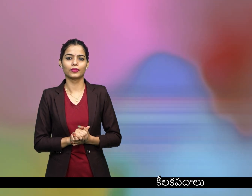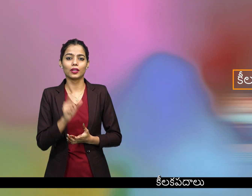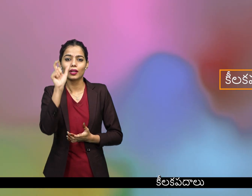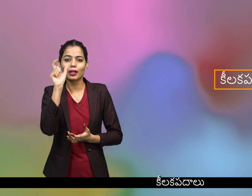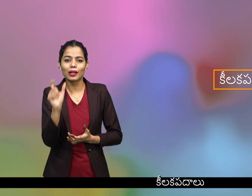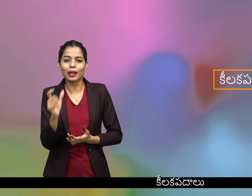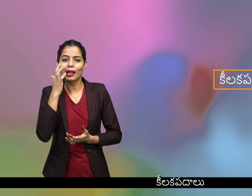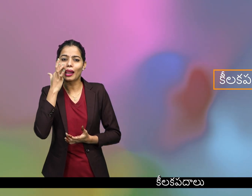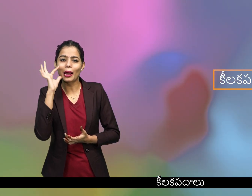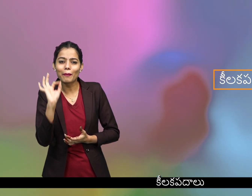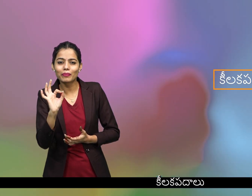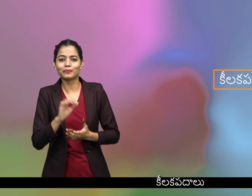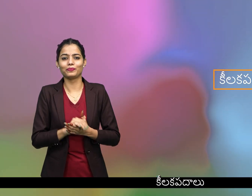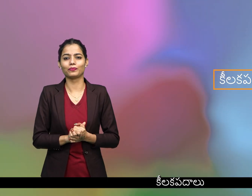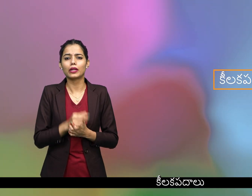కీలక పదాలు: